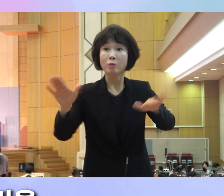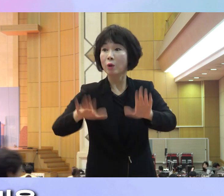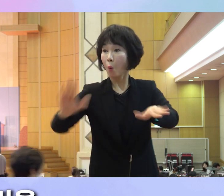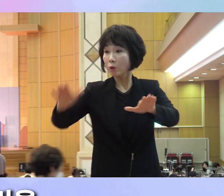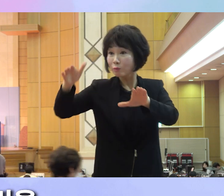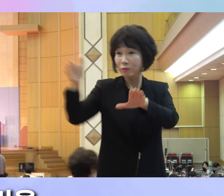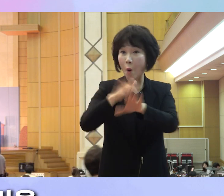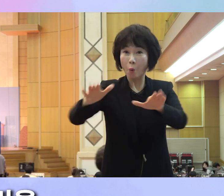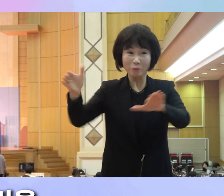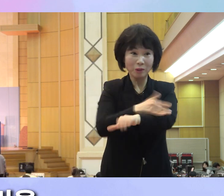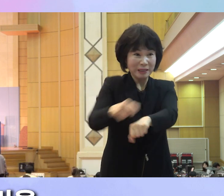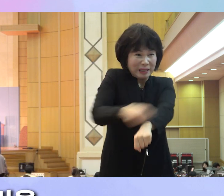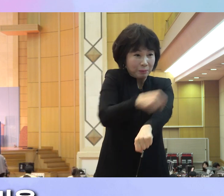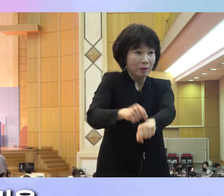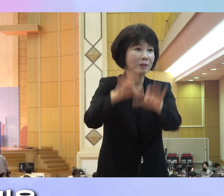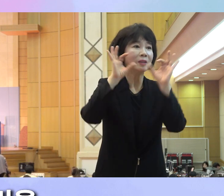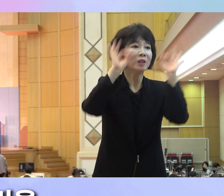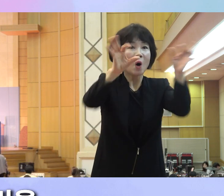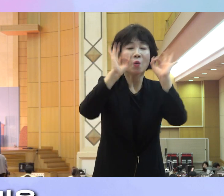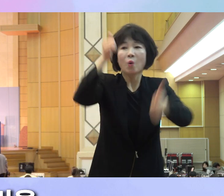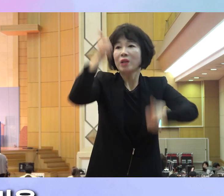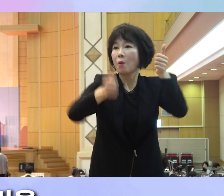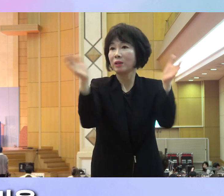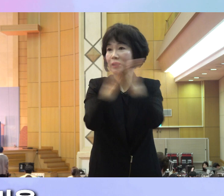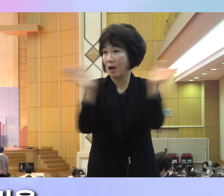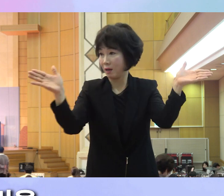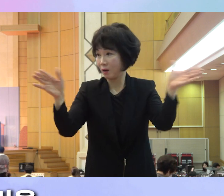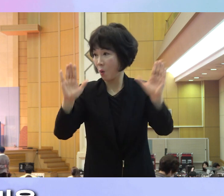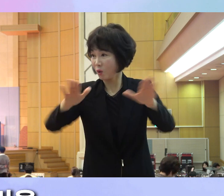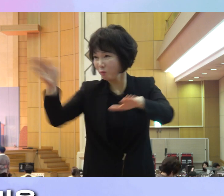오늘부터 특별 전도 대회가 시작됩니다.